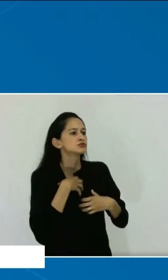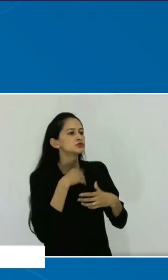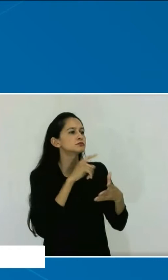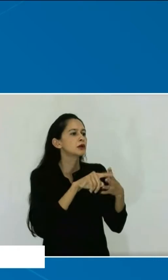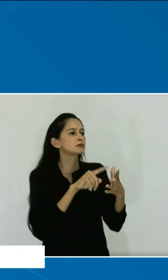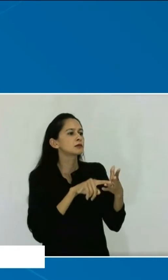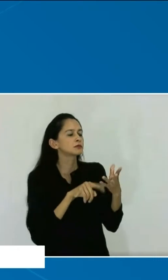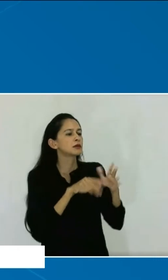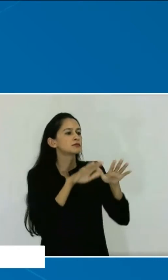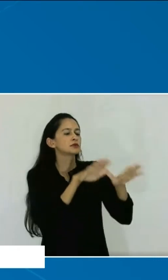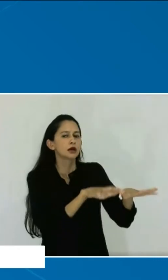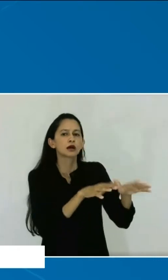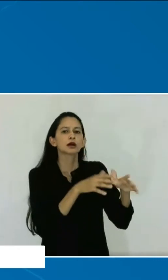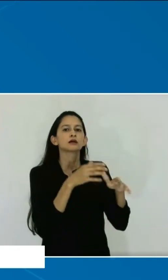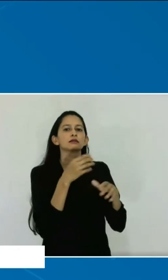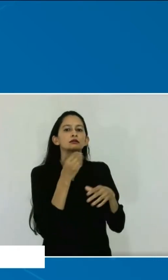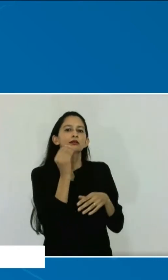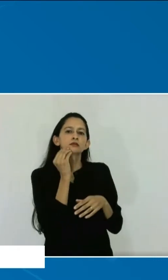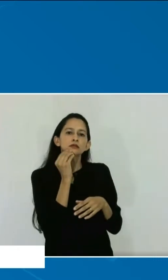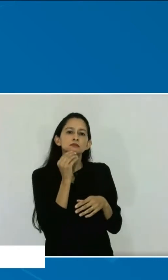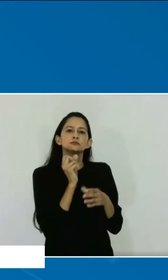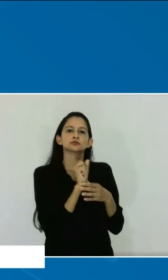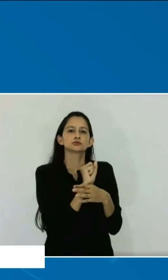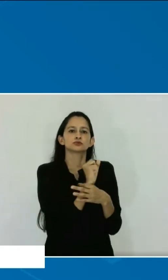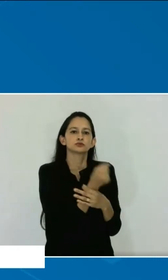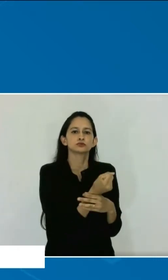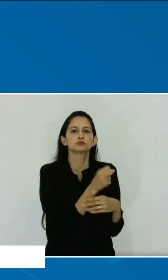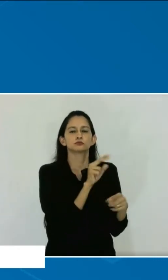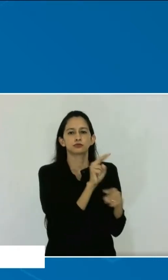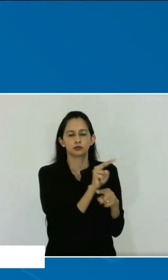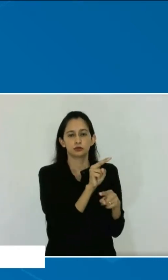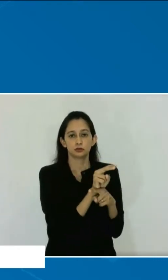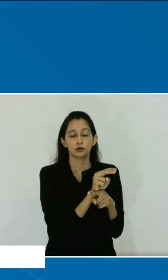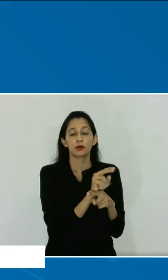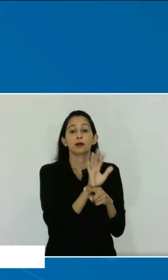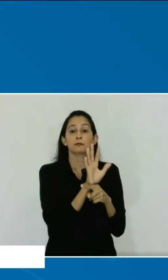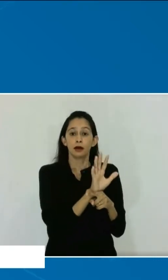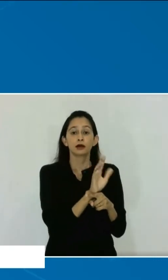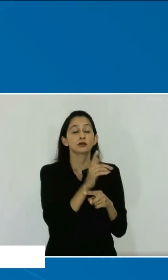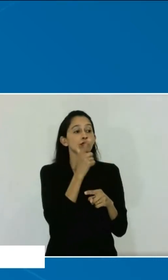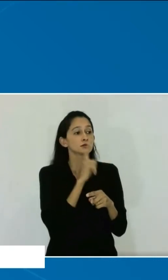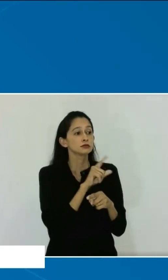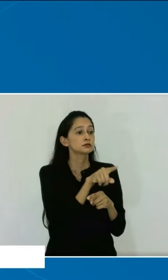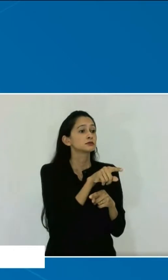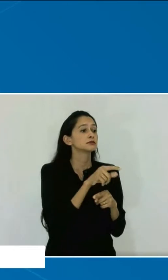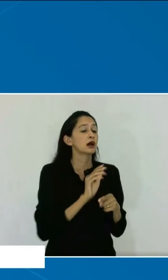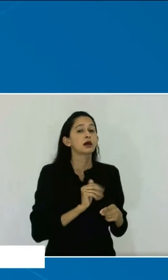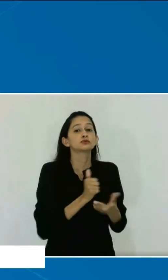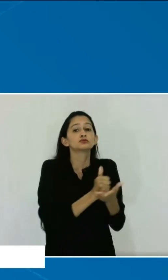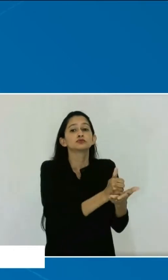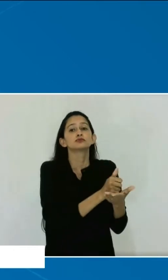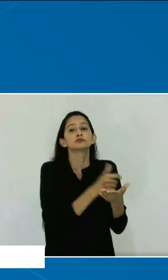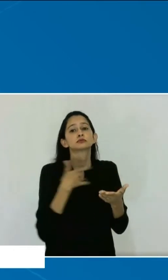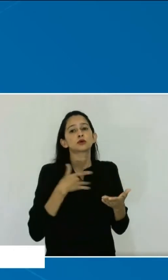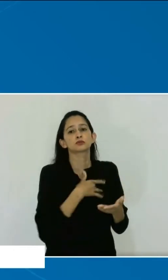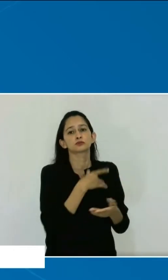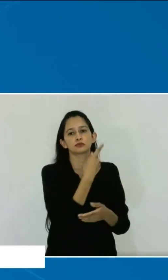de forma, digamos assim, adequadamente protegidos, mas tivessem também assistência à saúde, que vai em